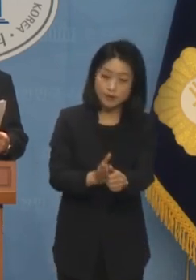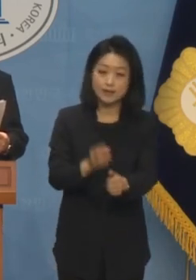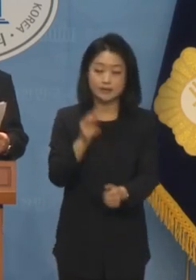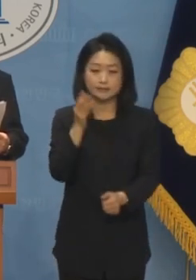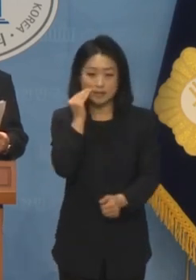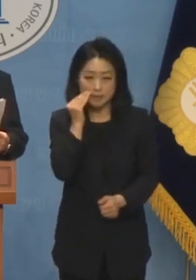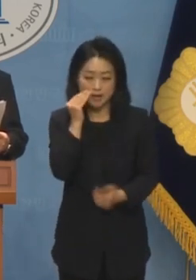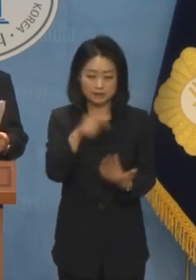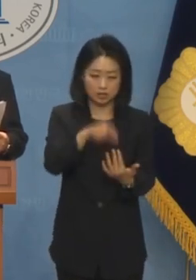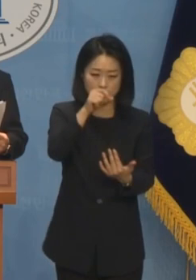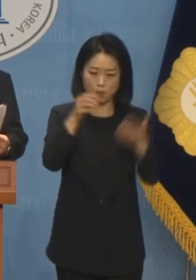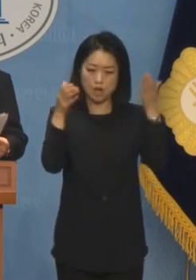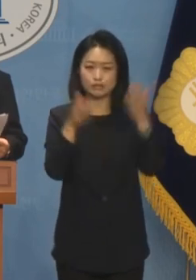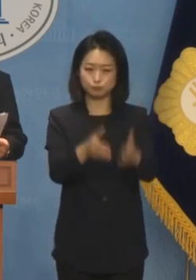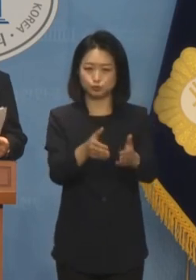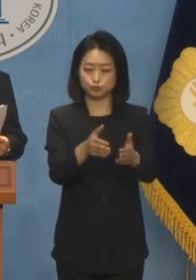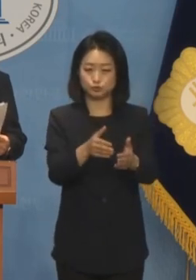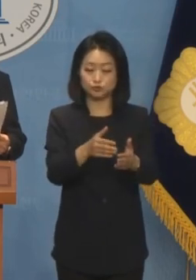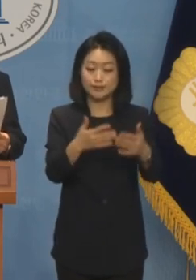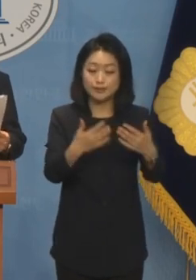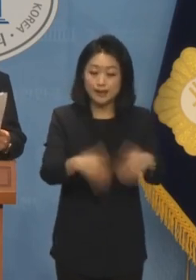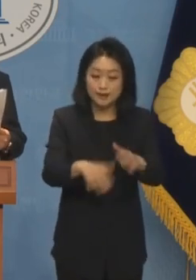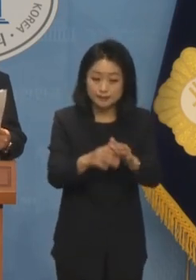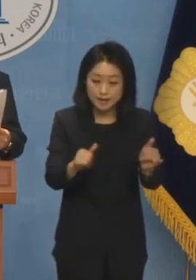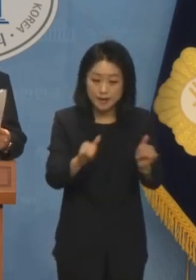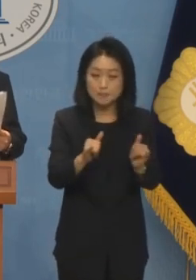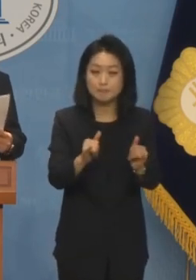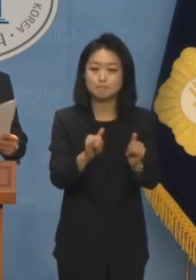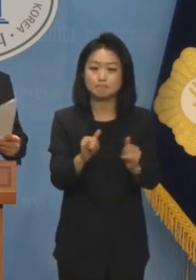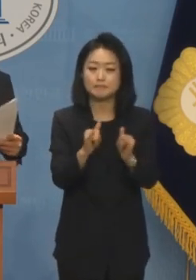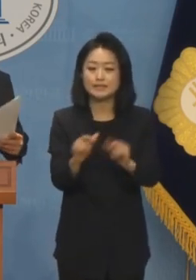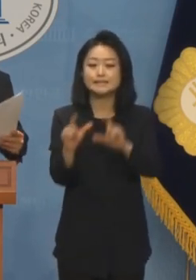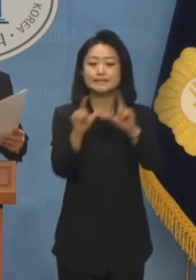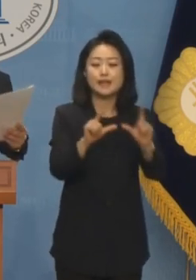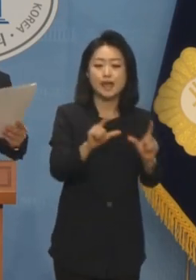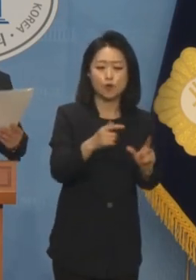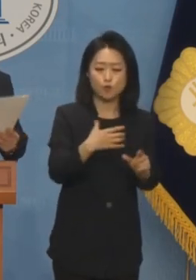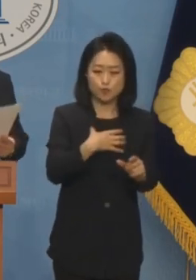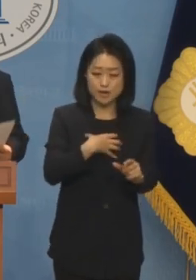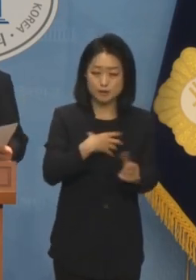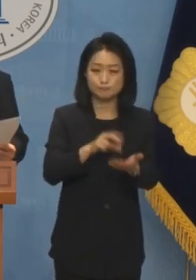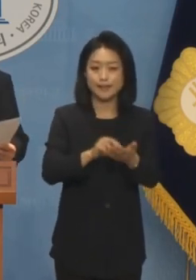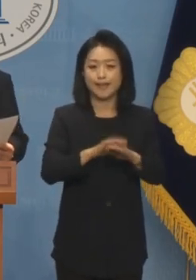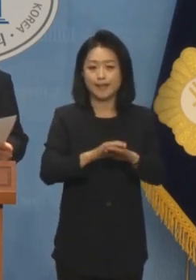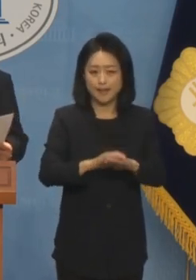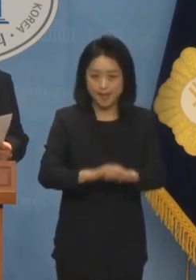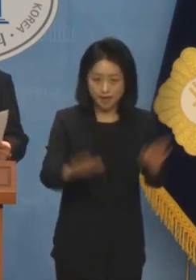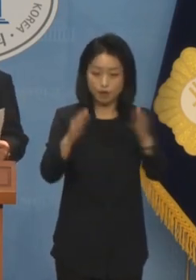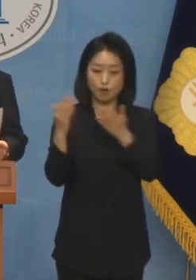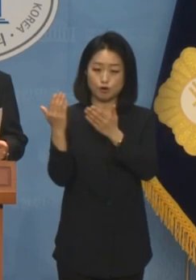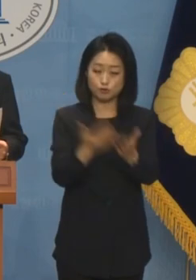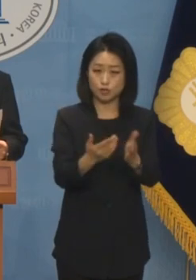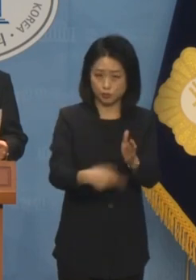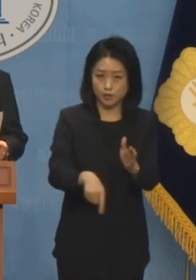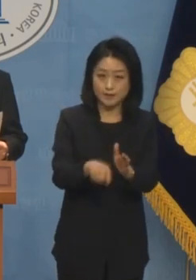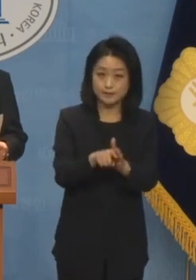선택과 집중으로 어려운 민생 위기에 근본적인 물꼬를 트는